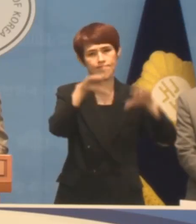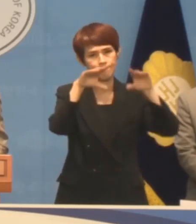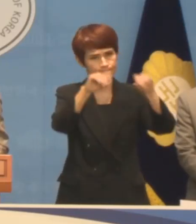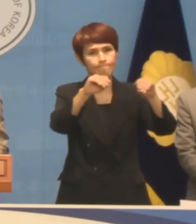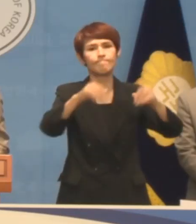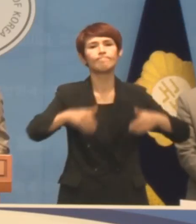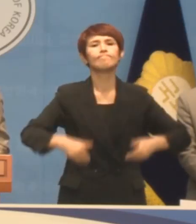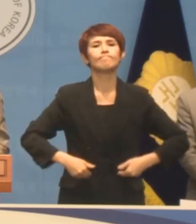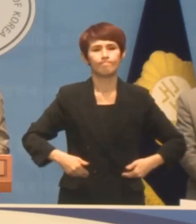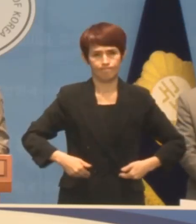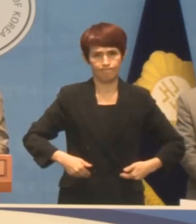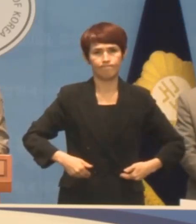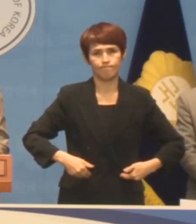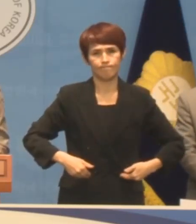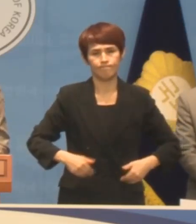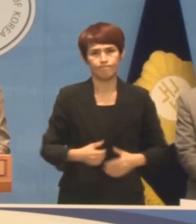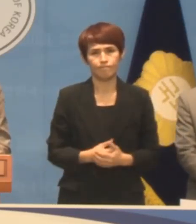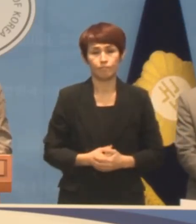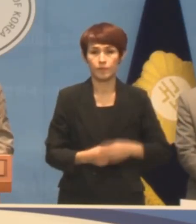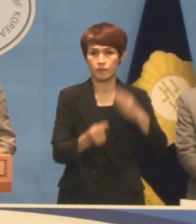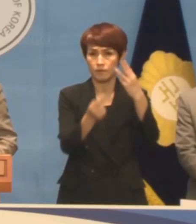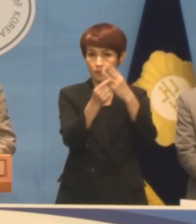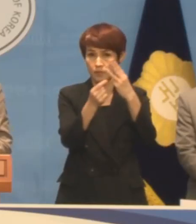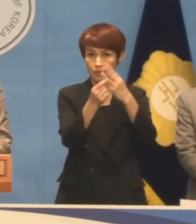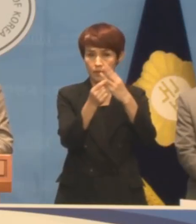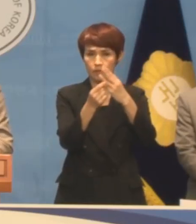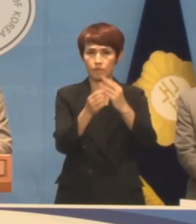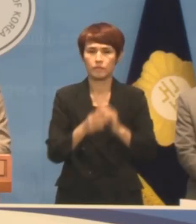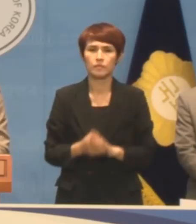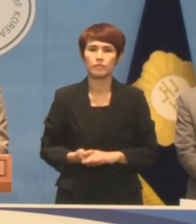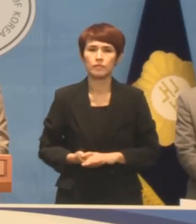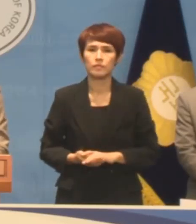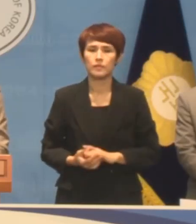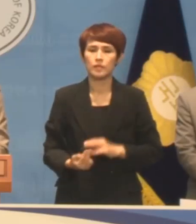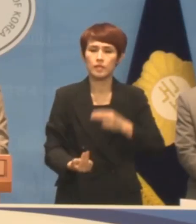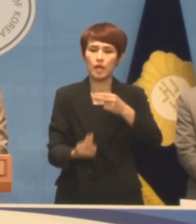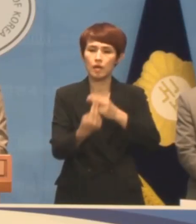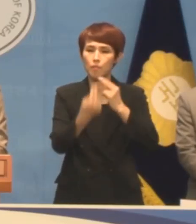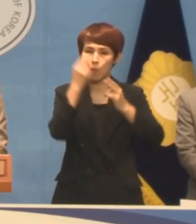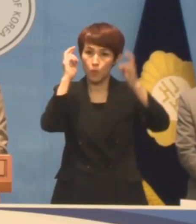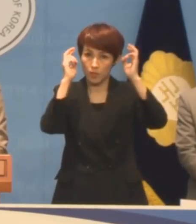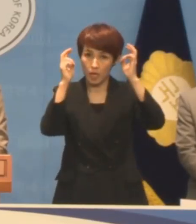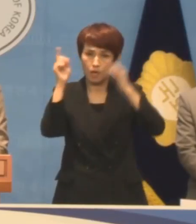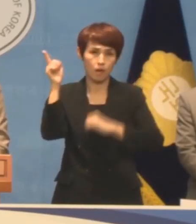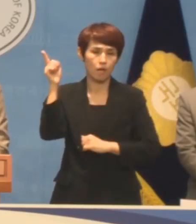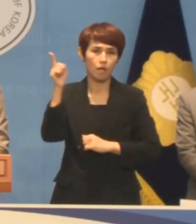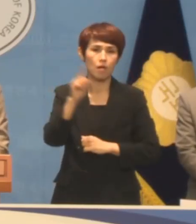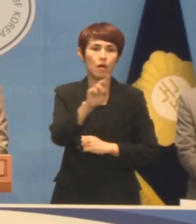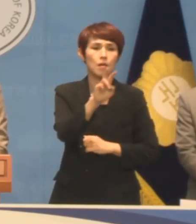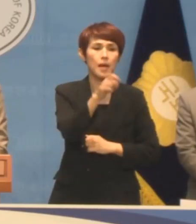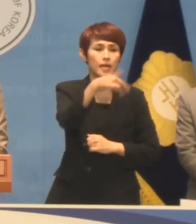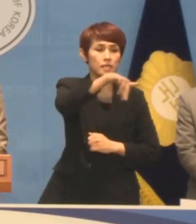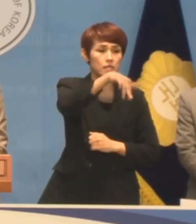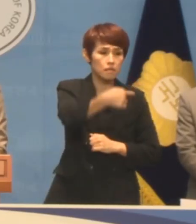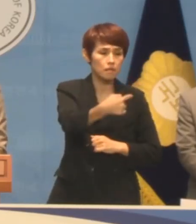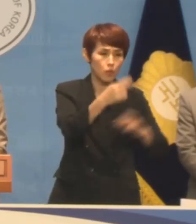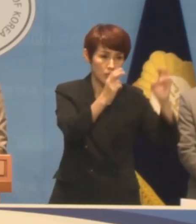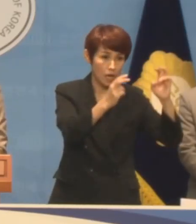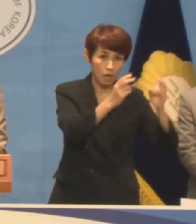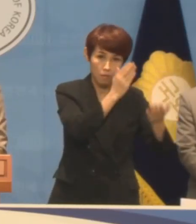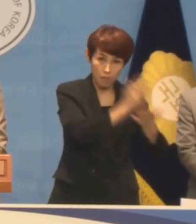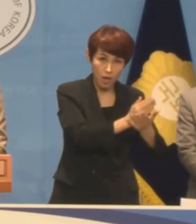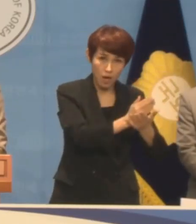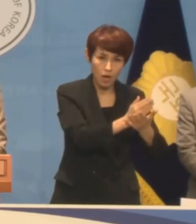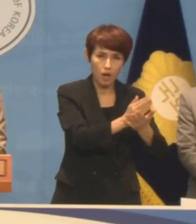하는 것이 옳습니다. 세 번째, 예금보험공사 메리츠 화재가 아니면 바로